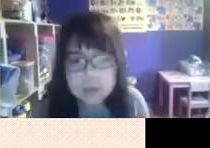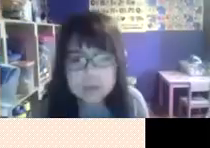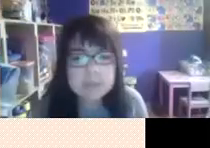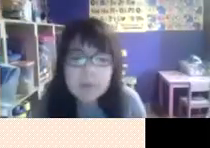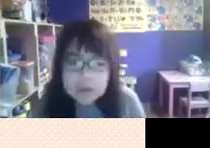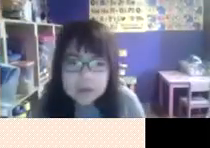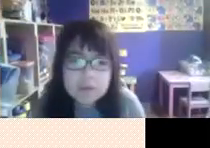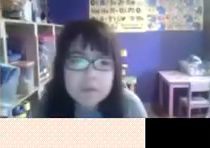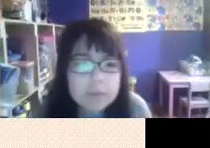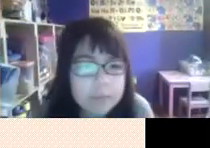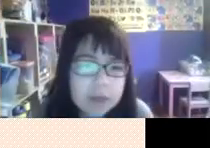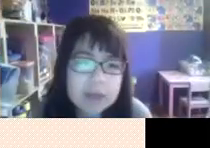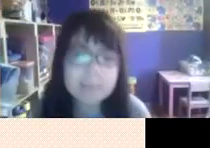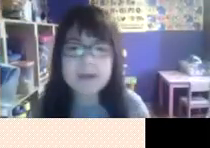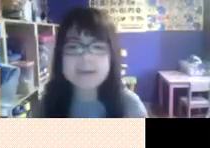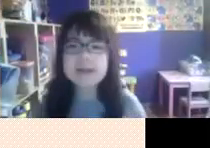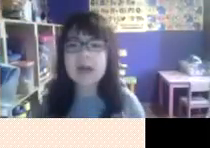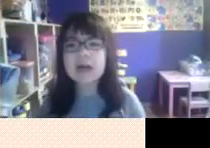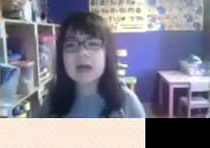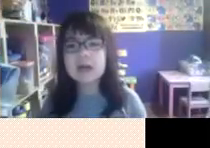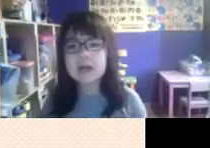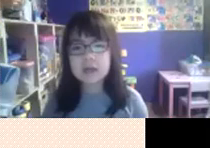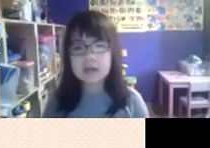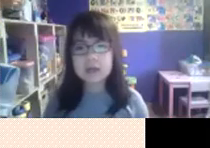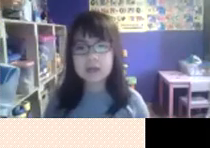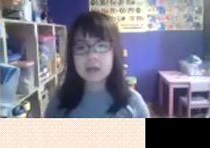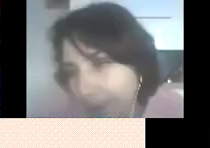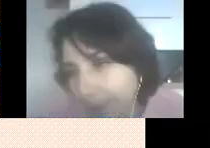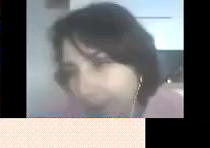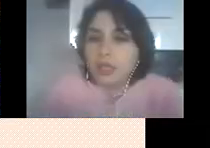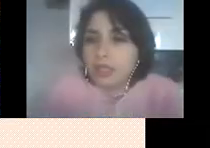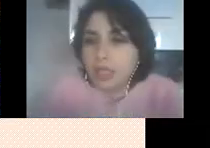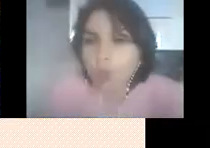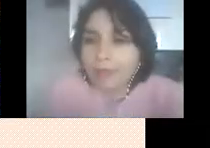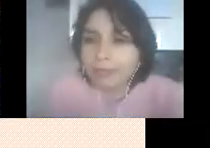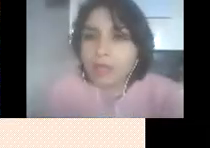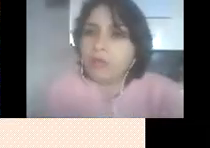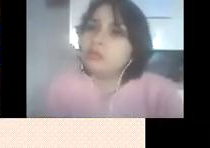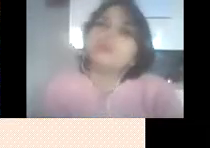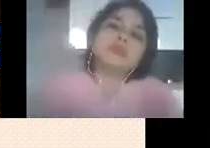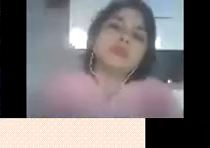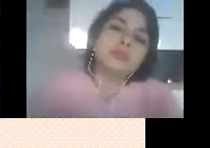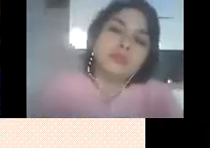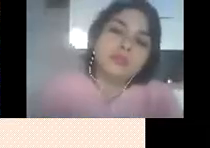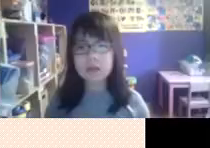cuchara no se puede doblar porque es madera. Ya. ¿Y el guante?